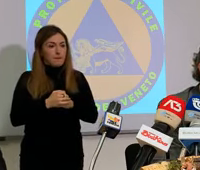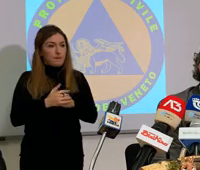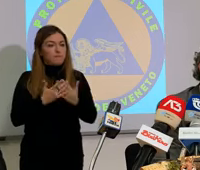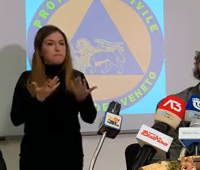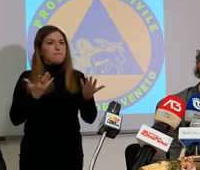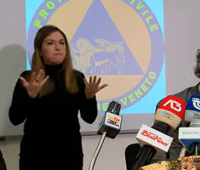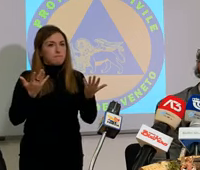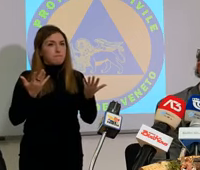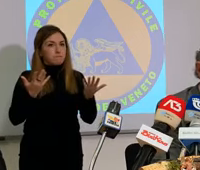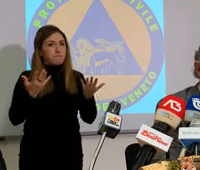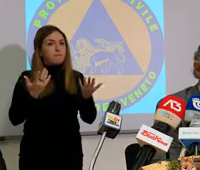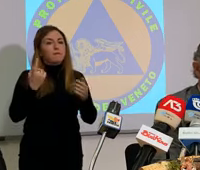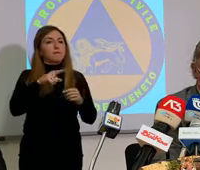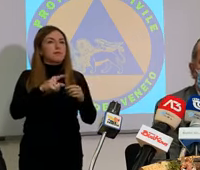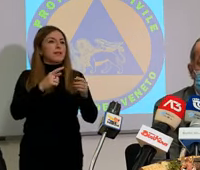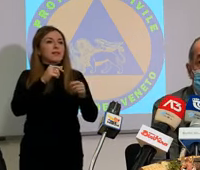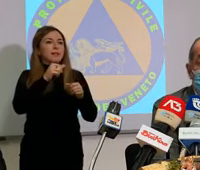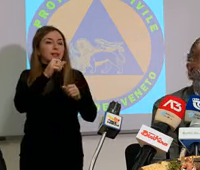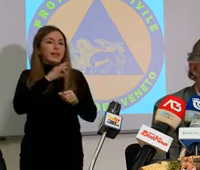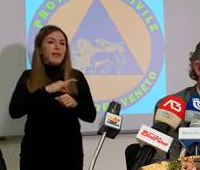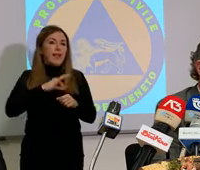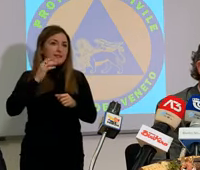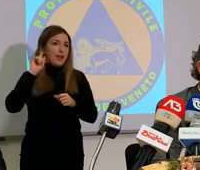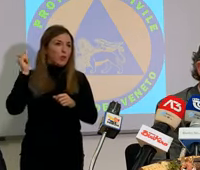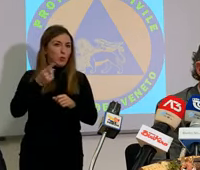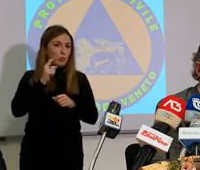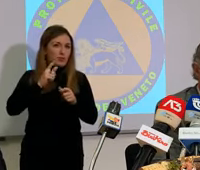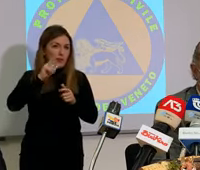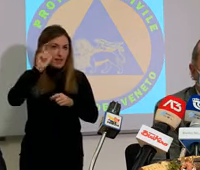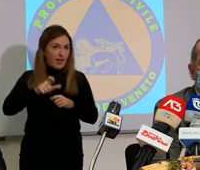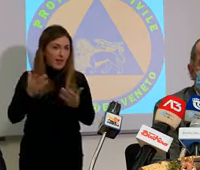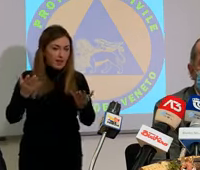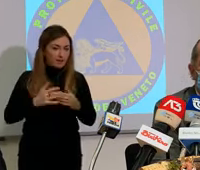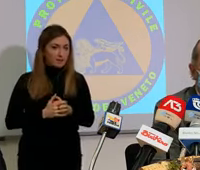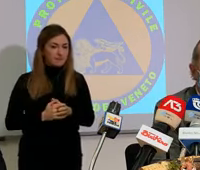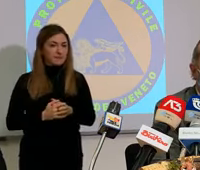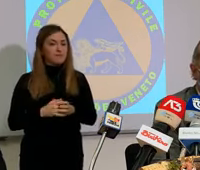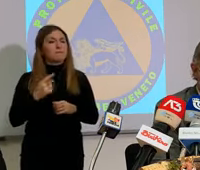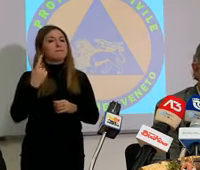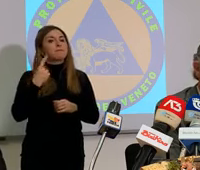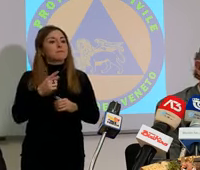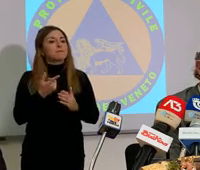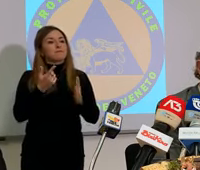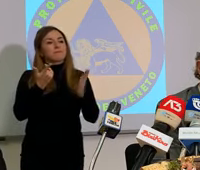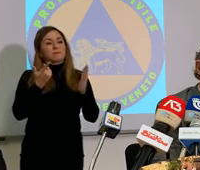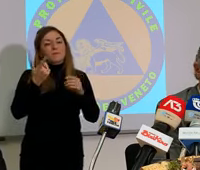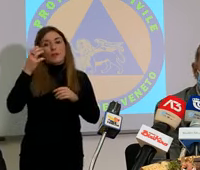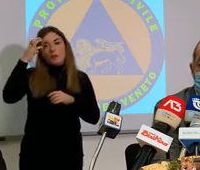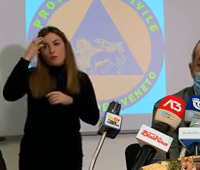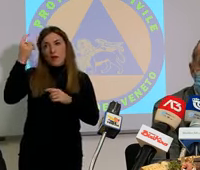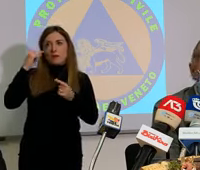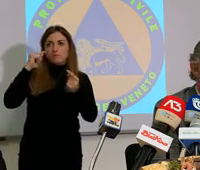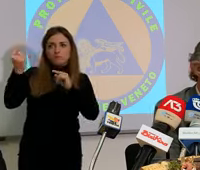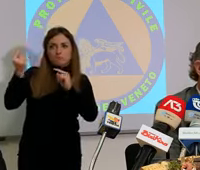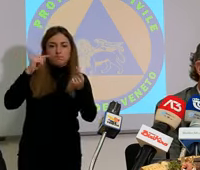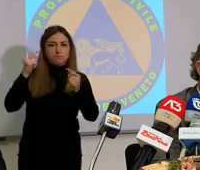chiediamo garanzie allora ci siamo riaggiornati con questa con questa scaletta il governo e una sua